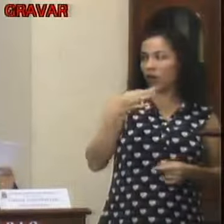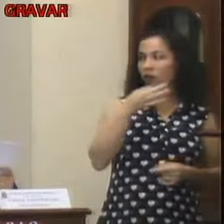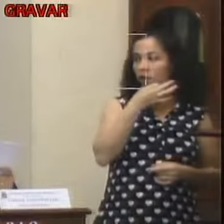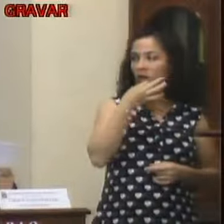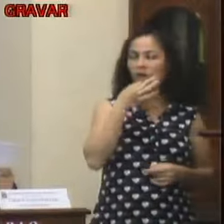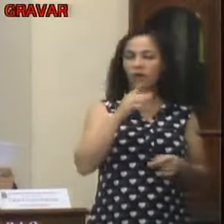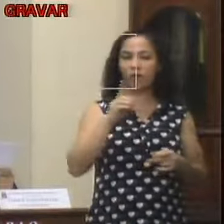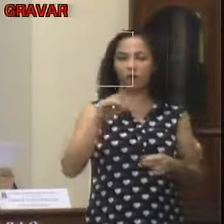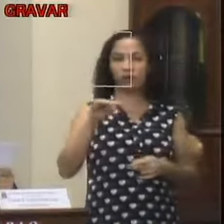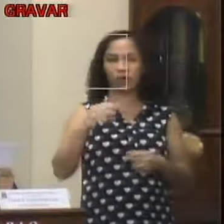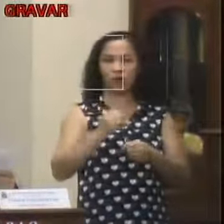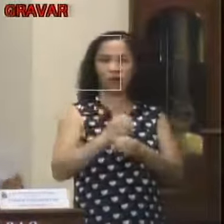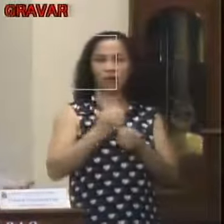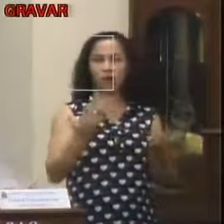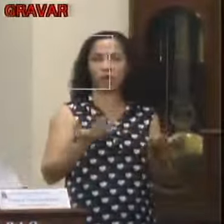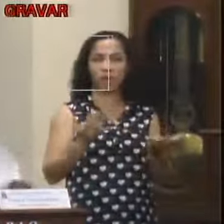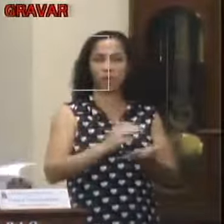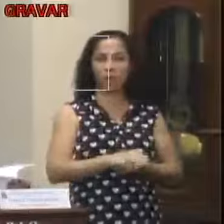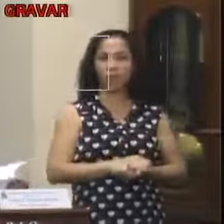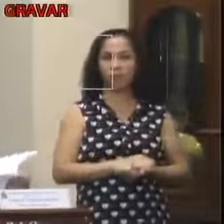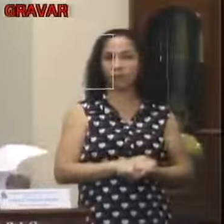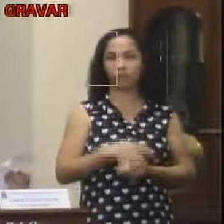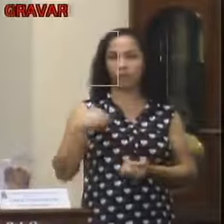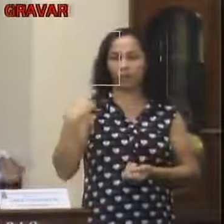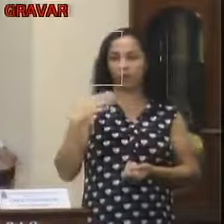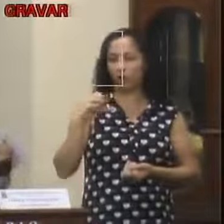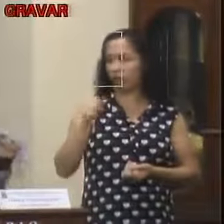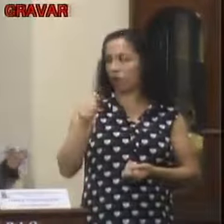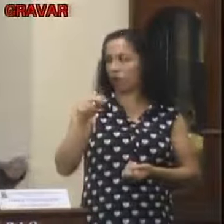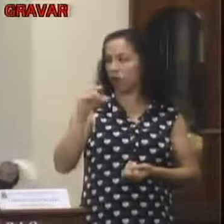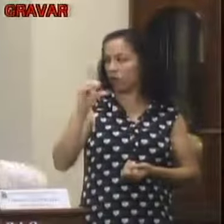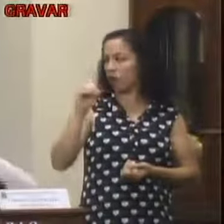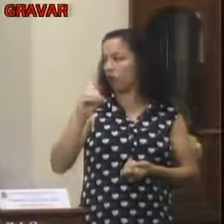Sessões, 5 de abril de 2018, vereador Saulo Corrêa.